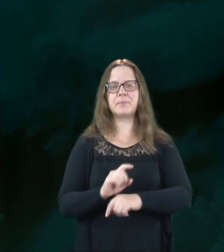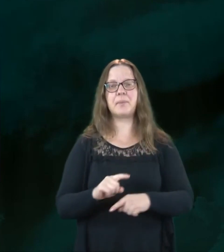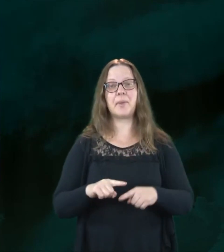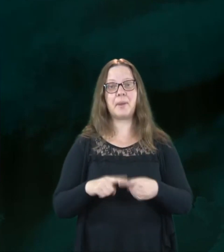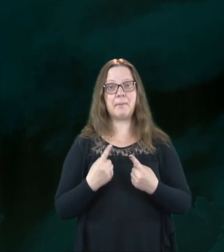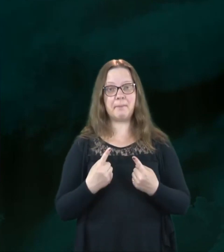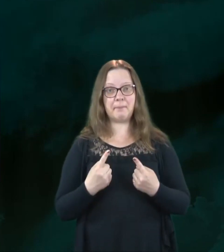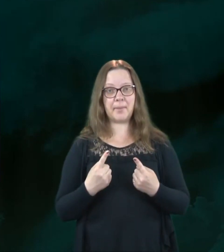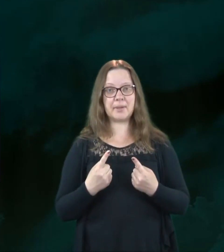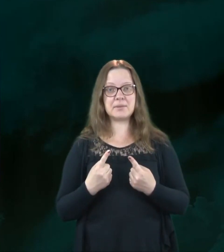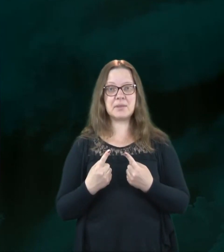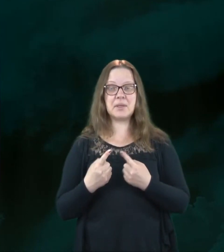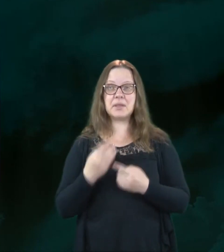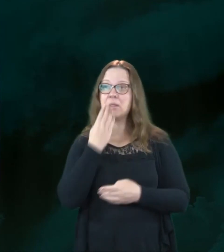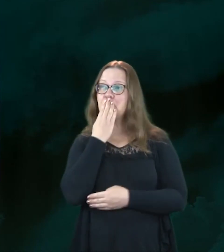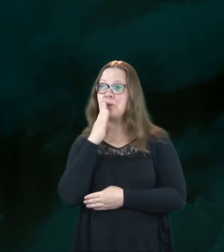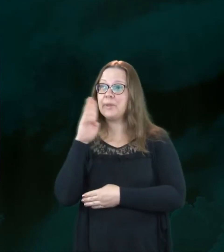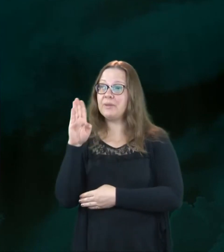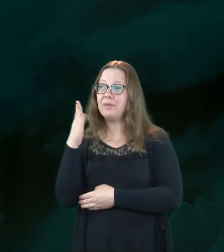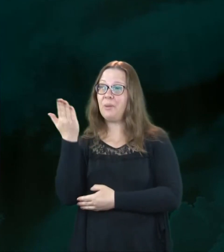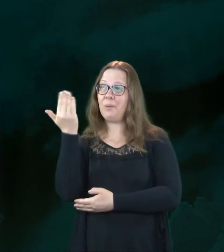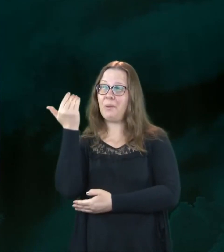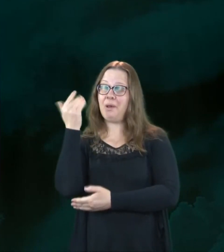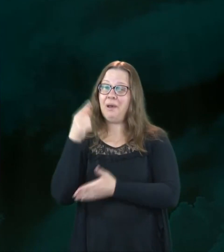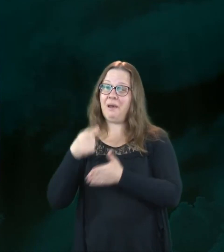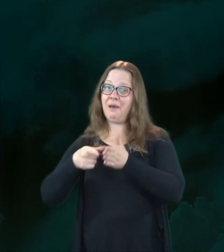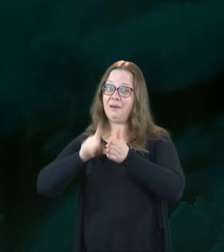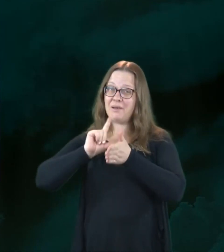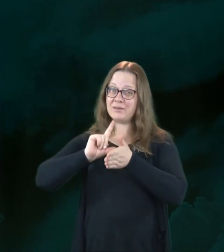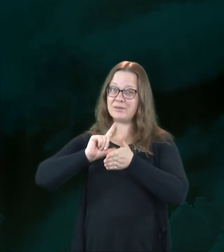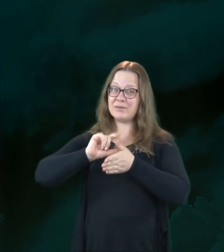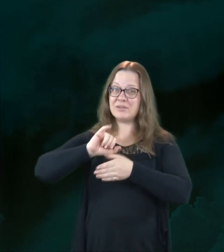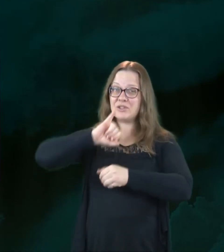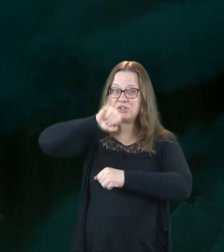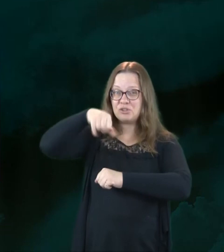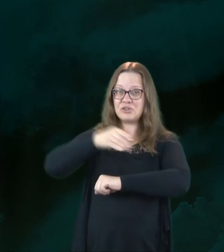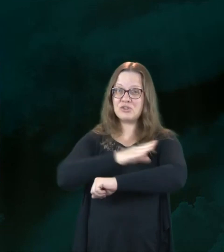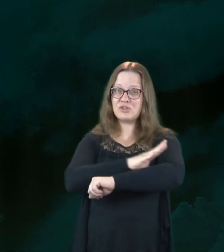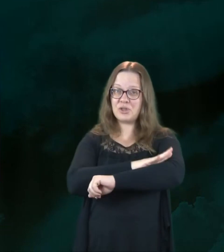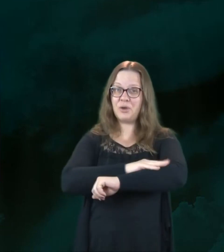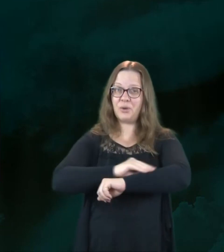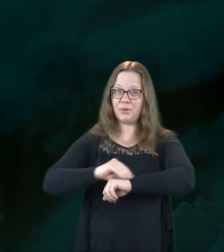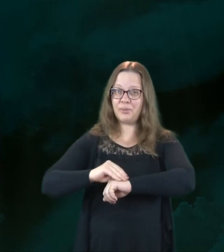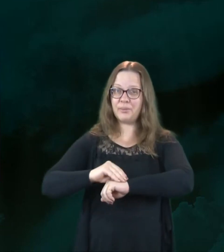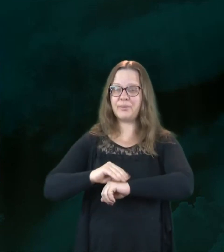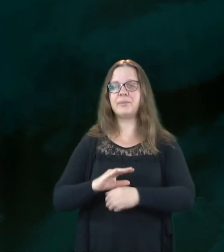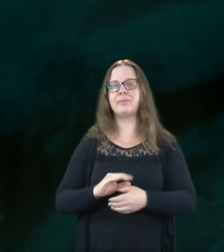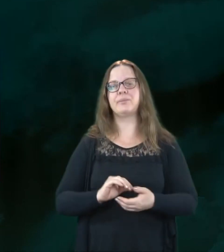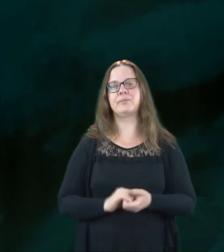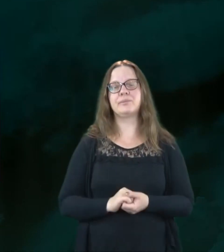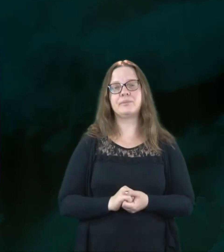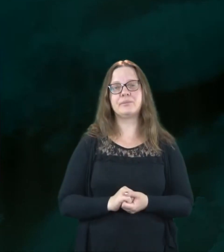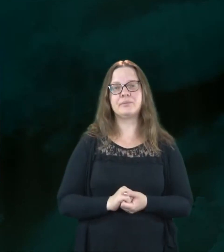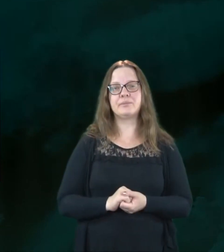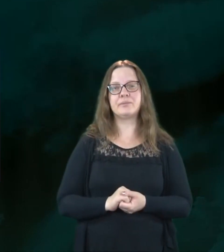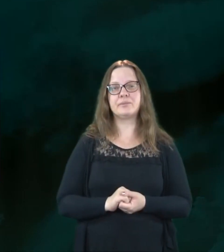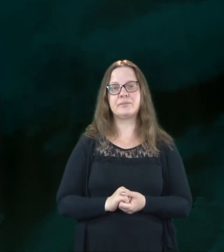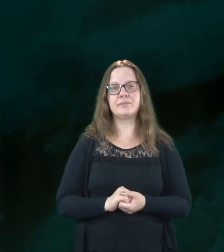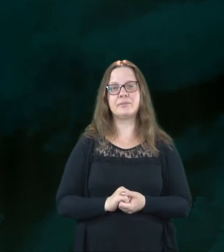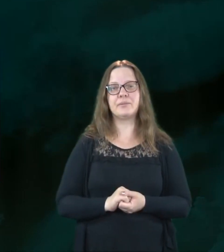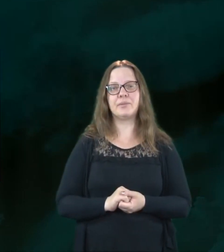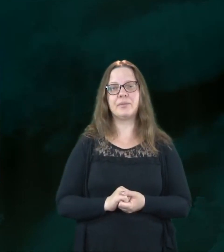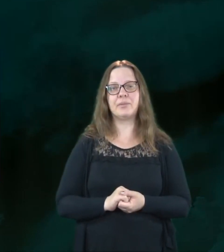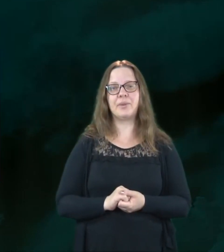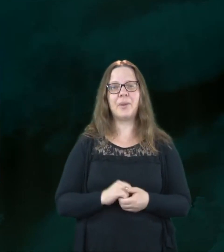Mas esse povo, né, não entraria no seu descanso. Por quê? Porque eles